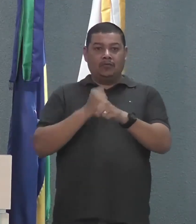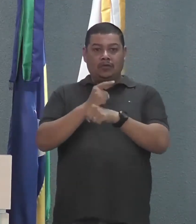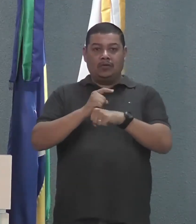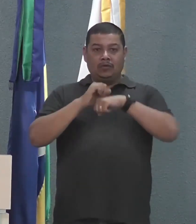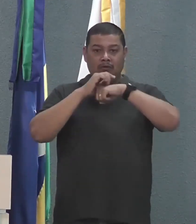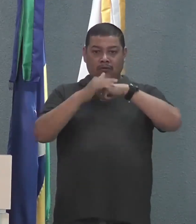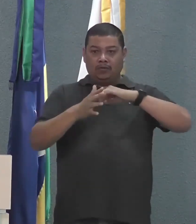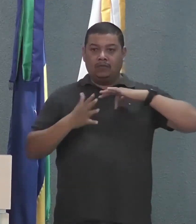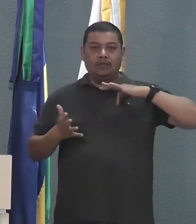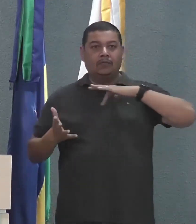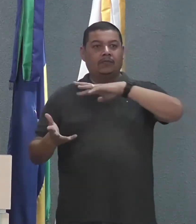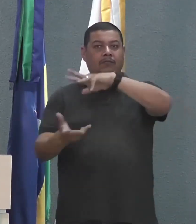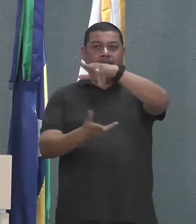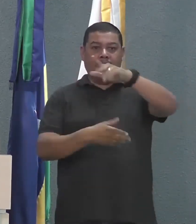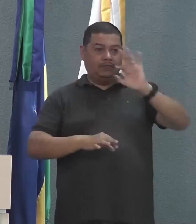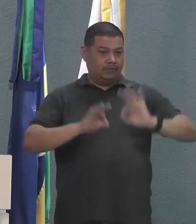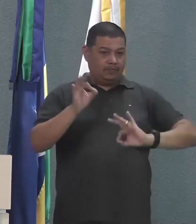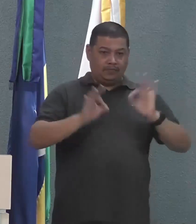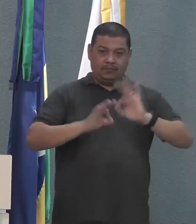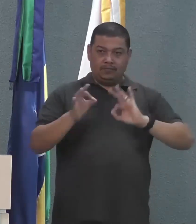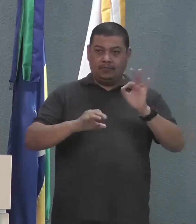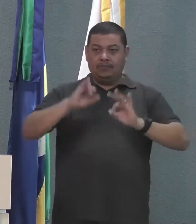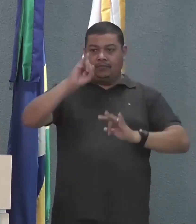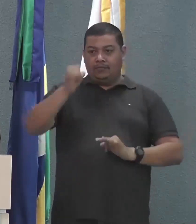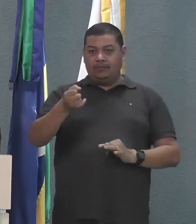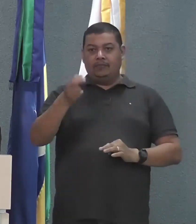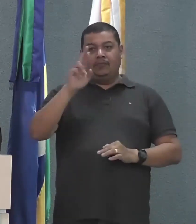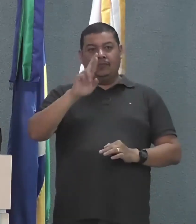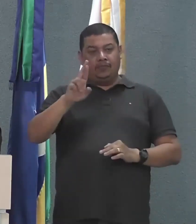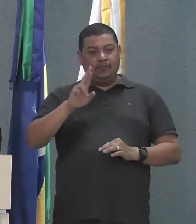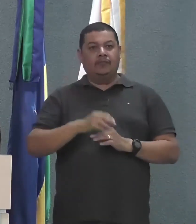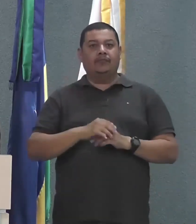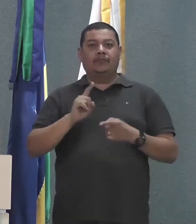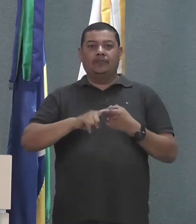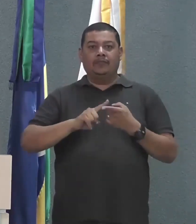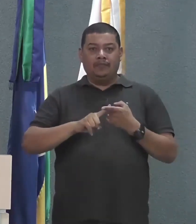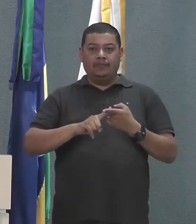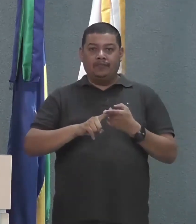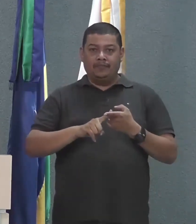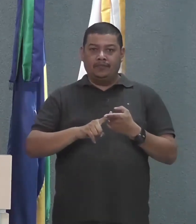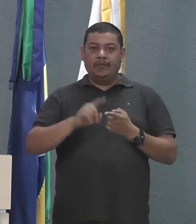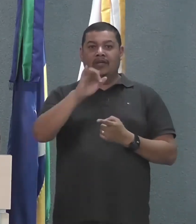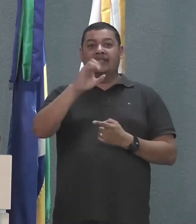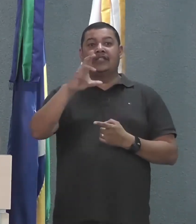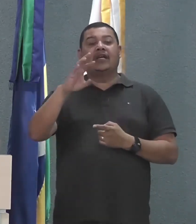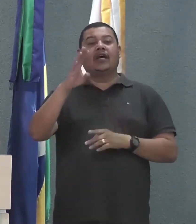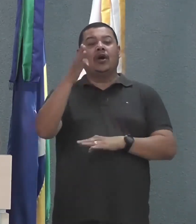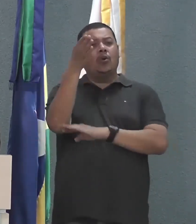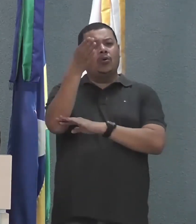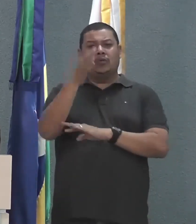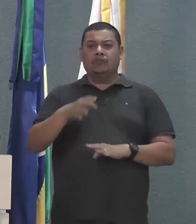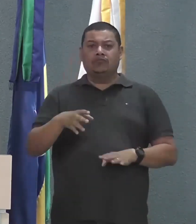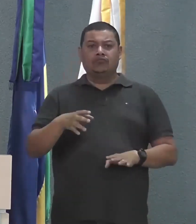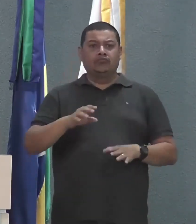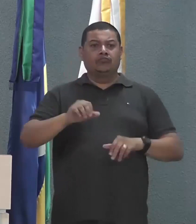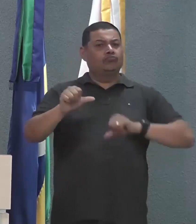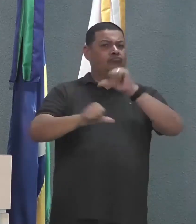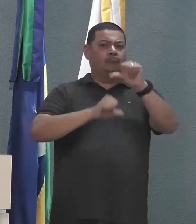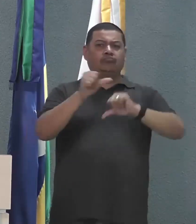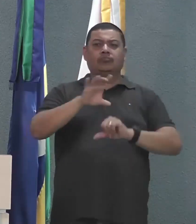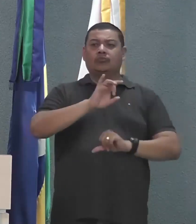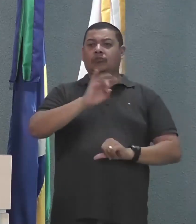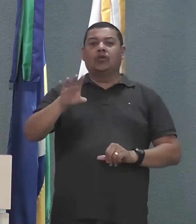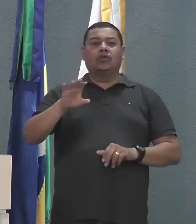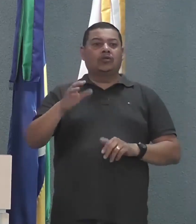não conseguirem organizar um GIR, porque vocês não conseguiram licitar hotel, troca a equipe toda, sai todo mundo, deixa só